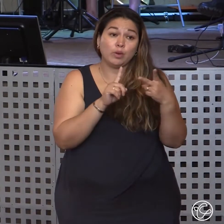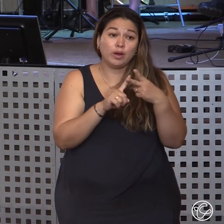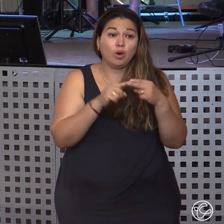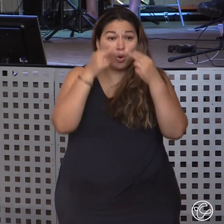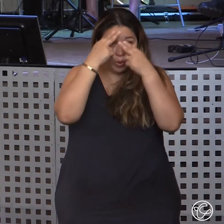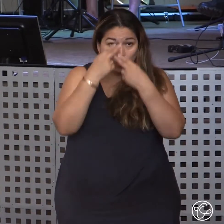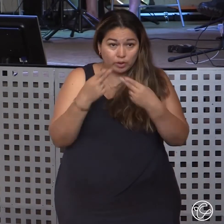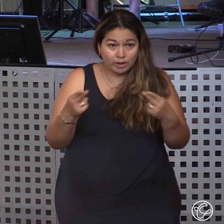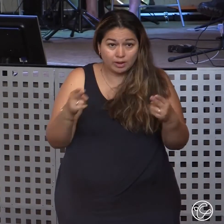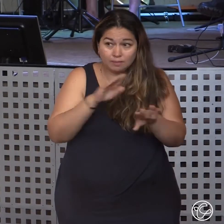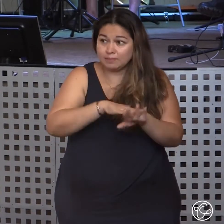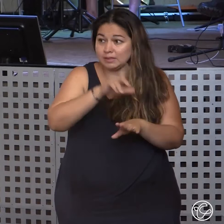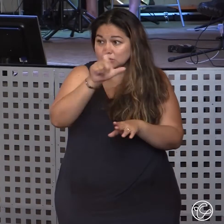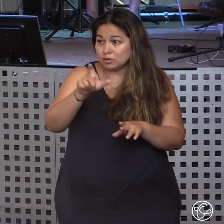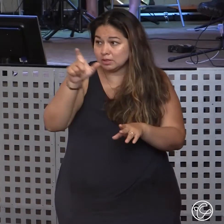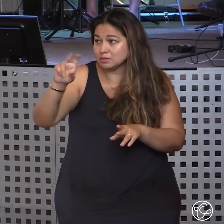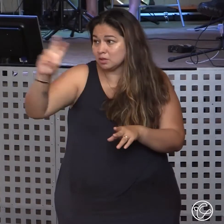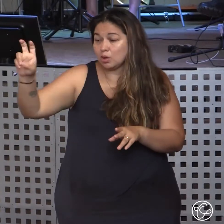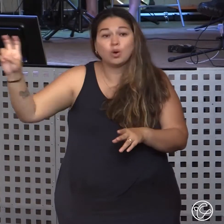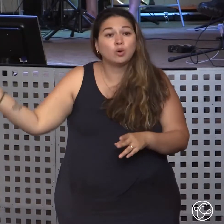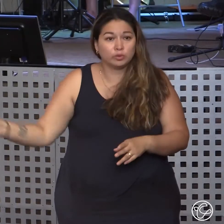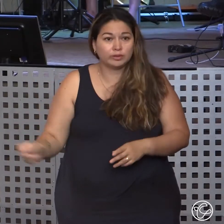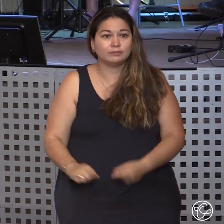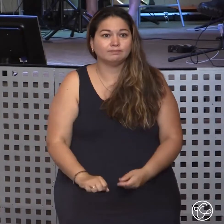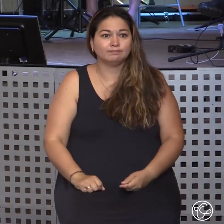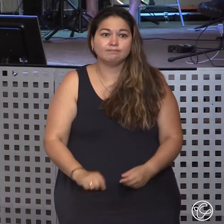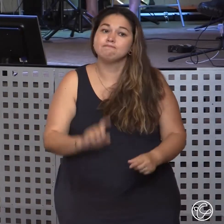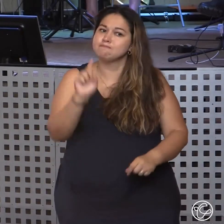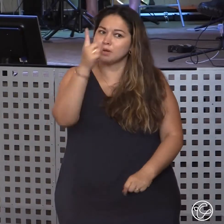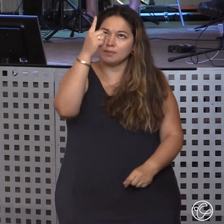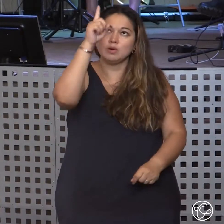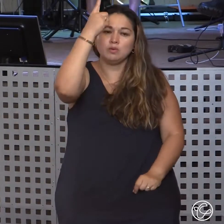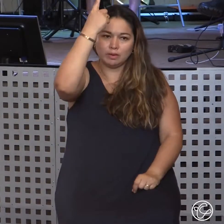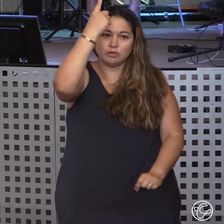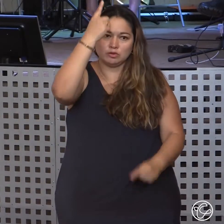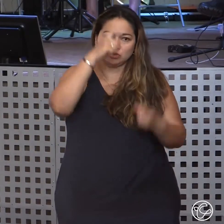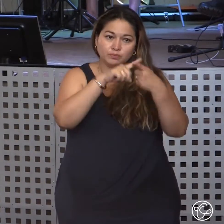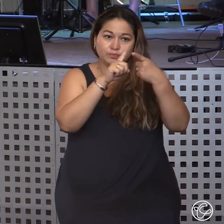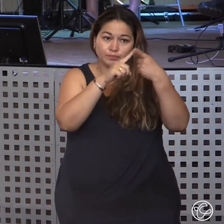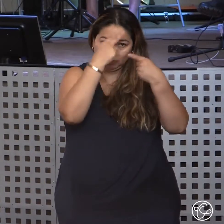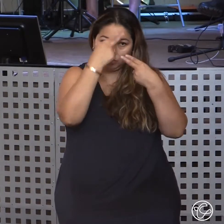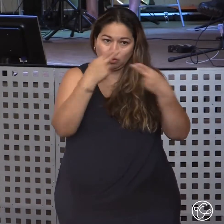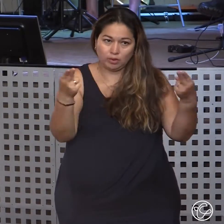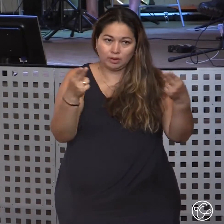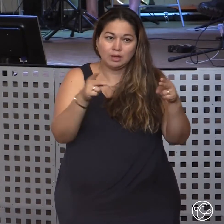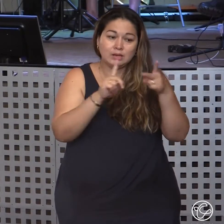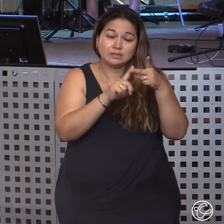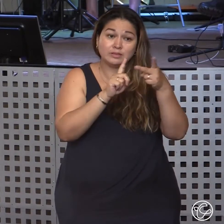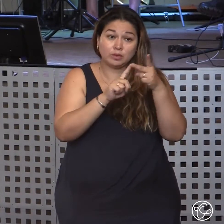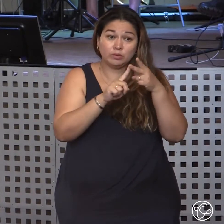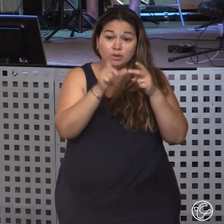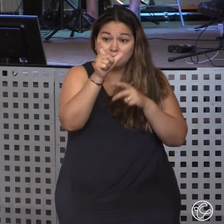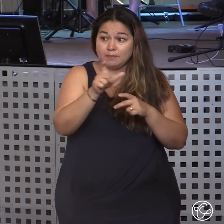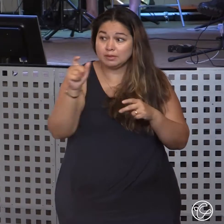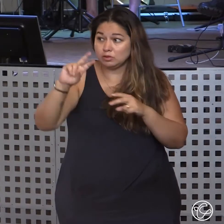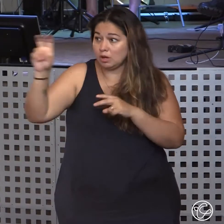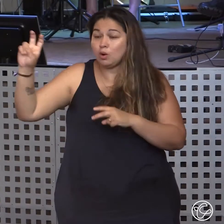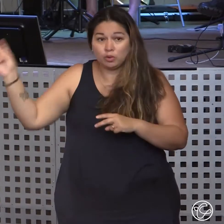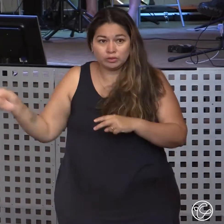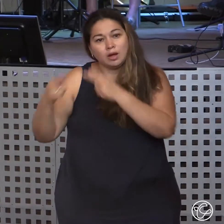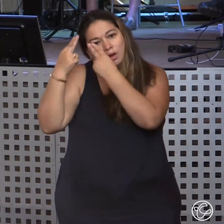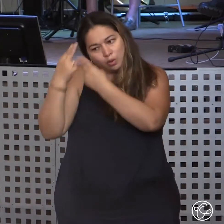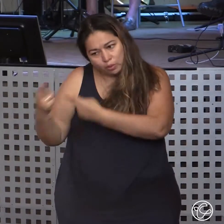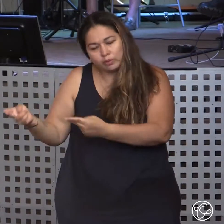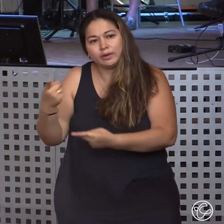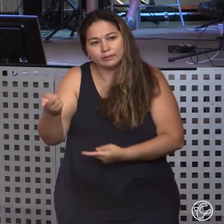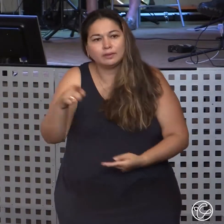demás. No solamente a Dios, a los demás. Si yo soy alguien que no sé